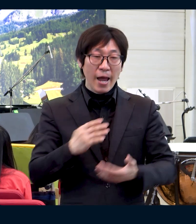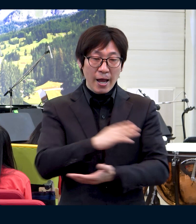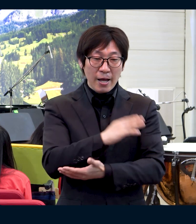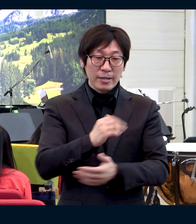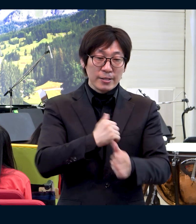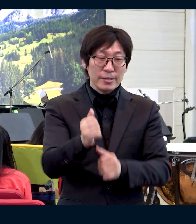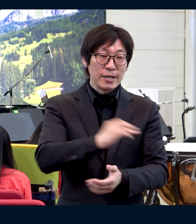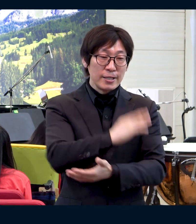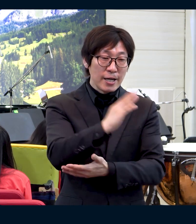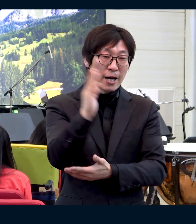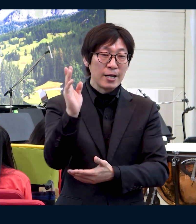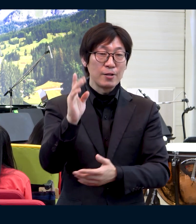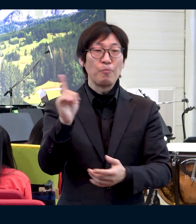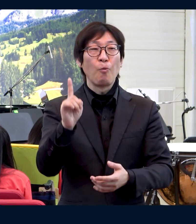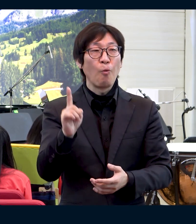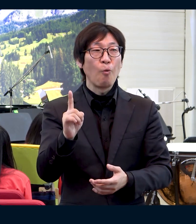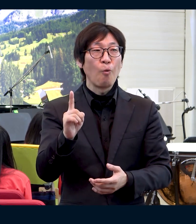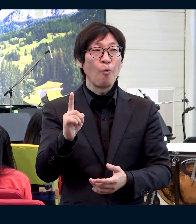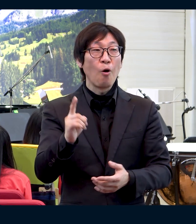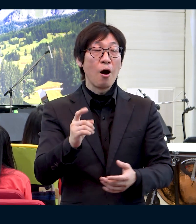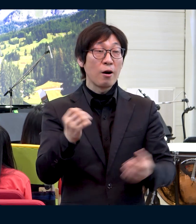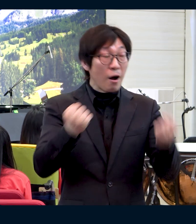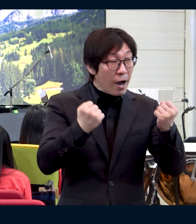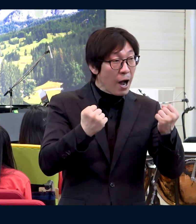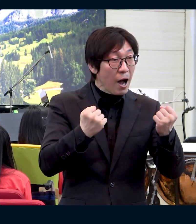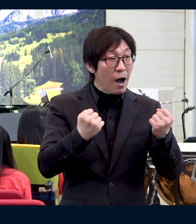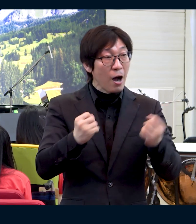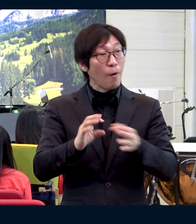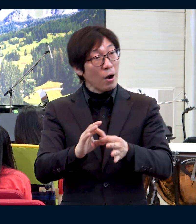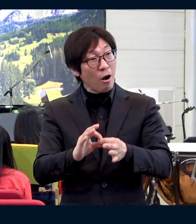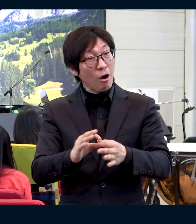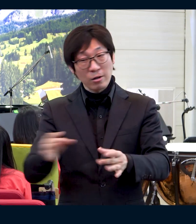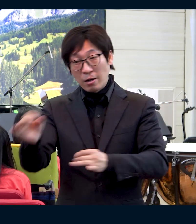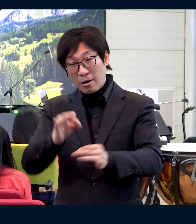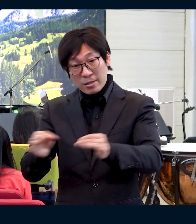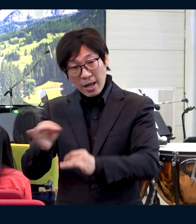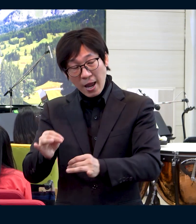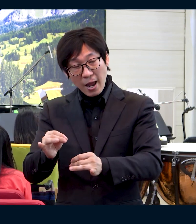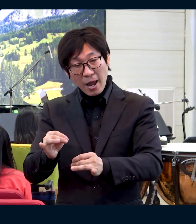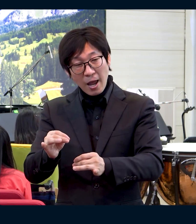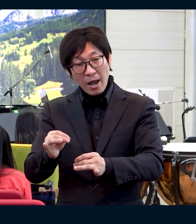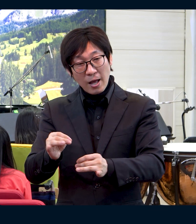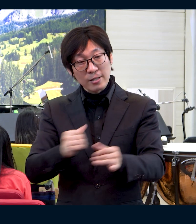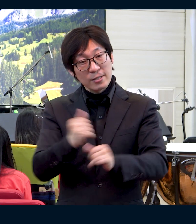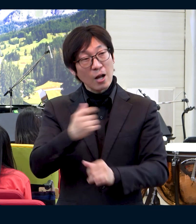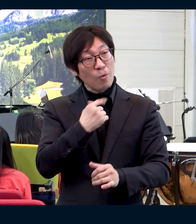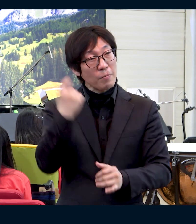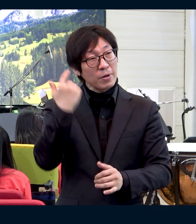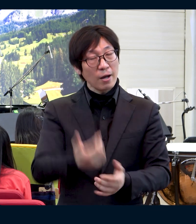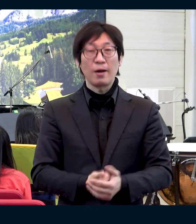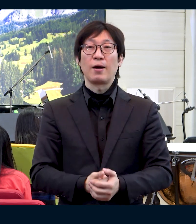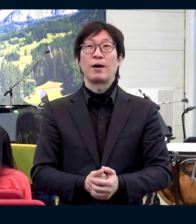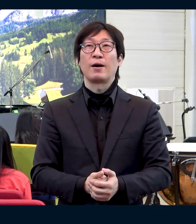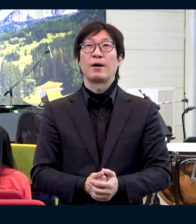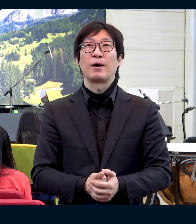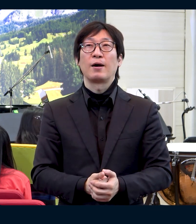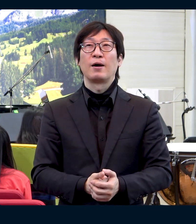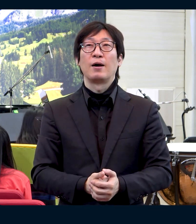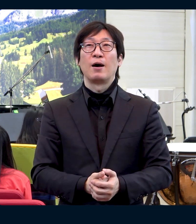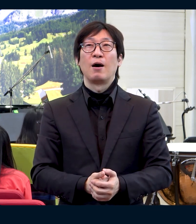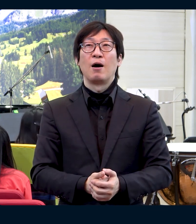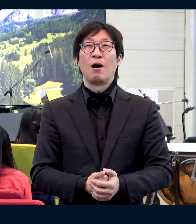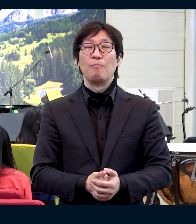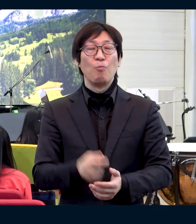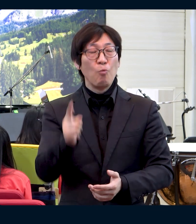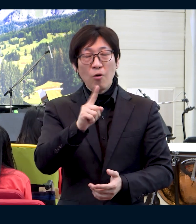만들어가고 싶습니까? 건강입니까? 아니면 관계입니까? 아니면 경제적인 어떤 여러 가지 이유들입니까?